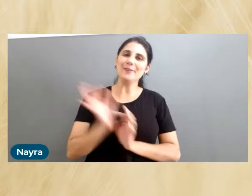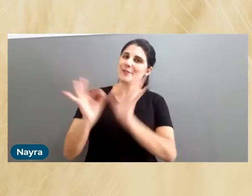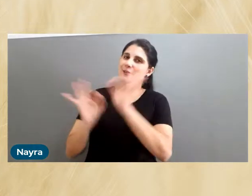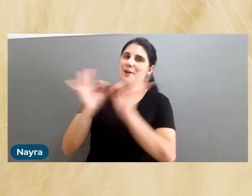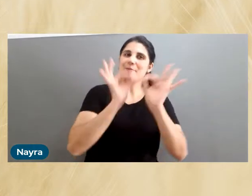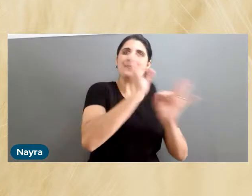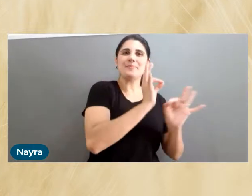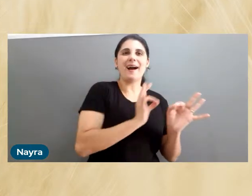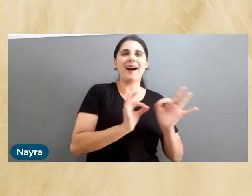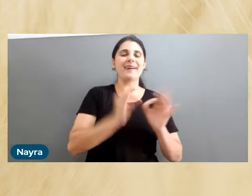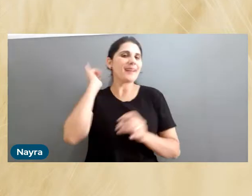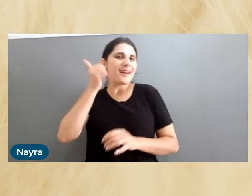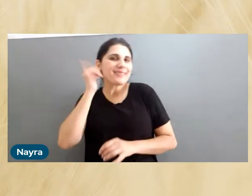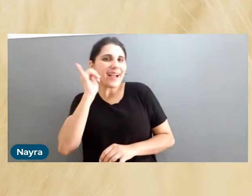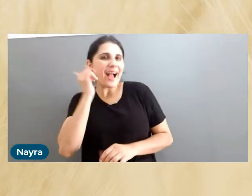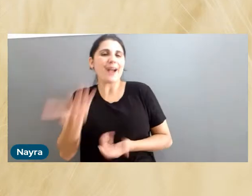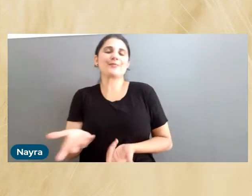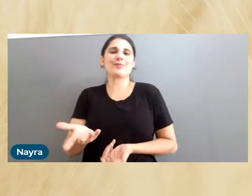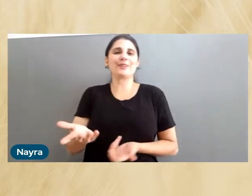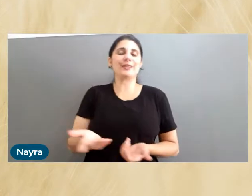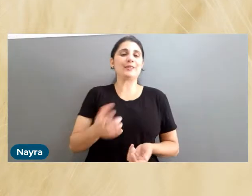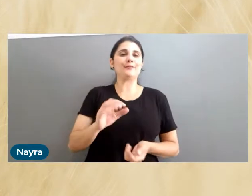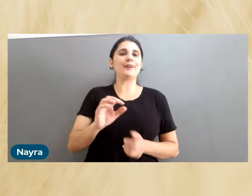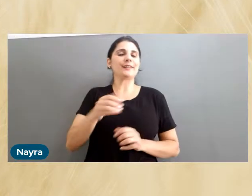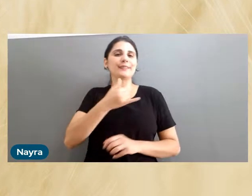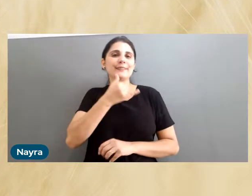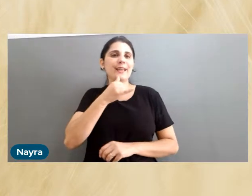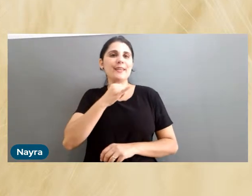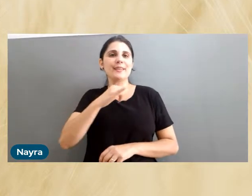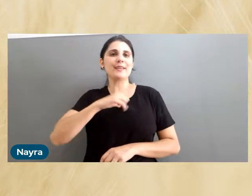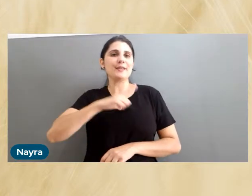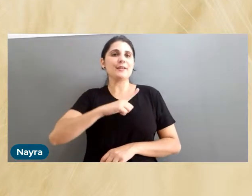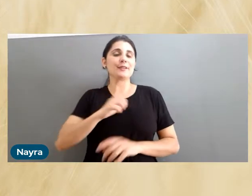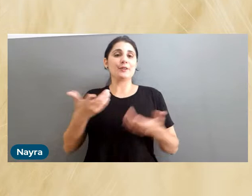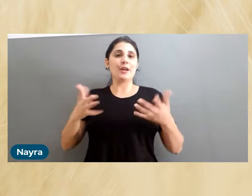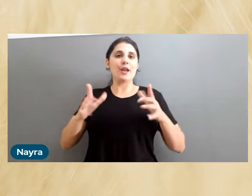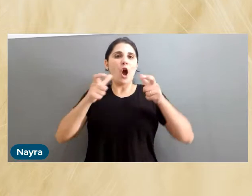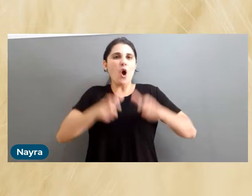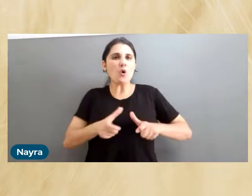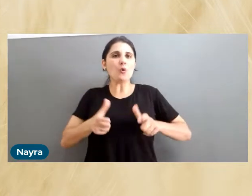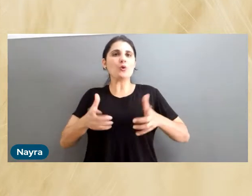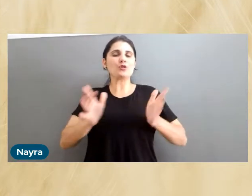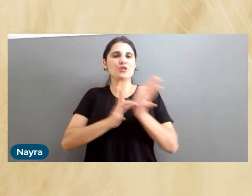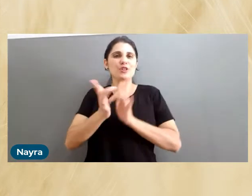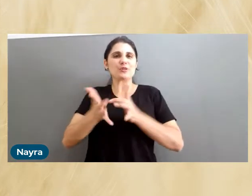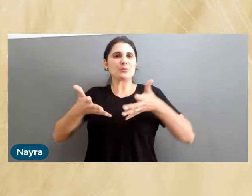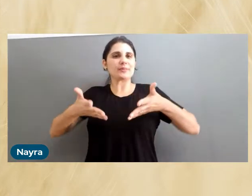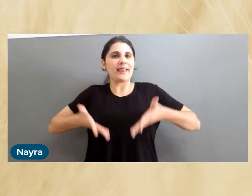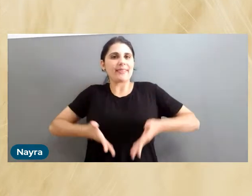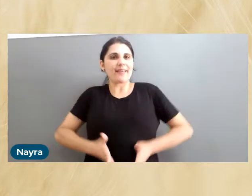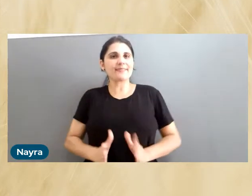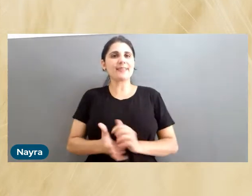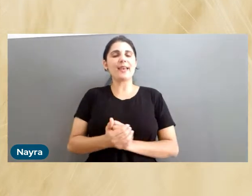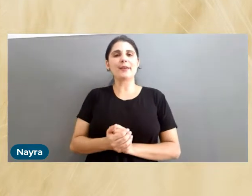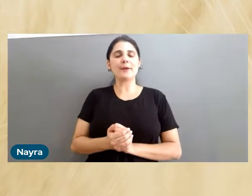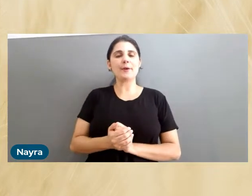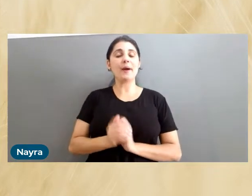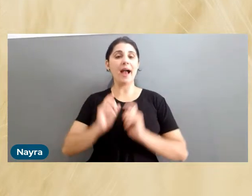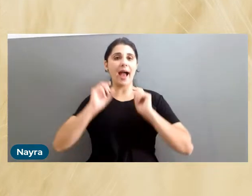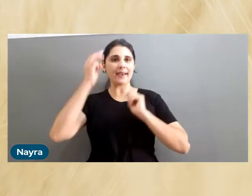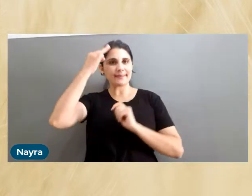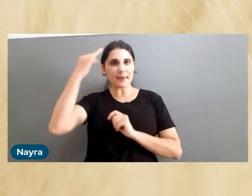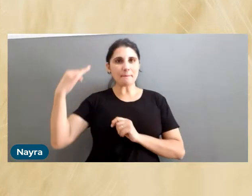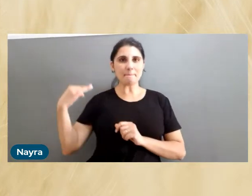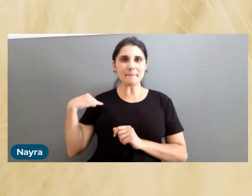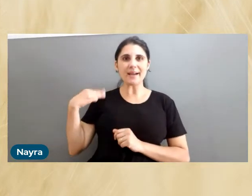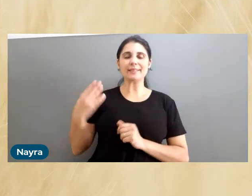das narrativas que estão presentes em Mateus, em Lucas, né? Fizeram um amontoado das duas ali, acabou se tornando essa